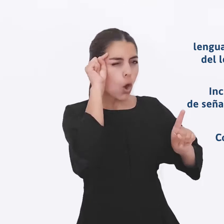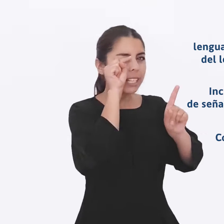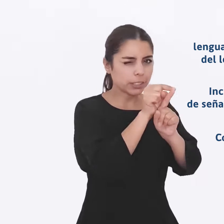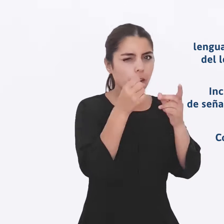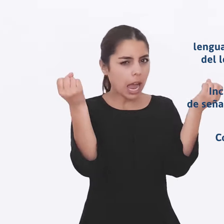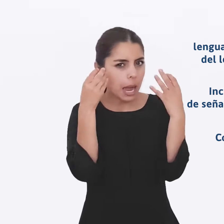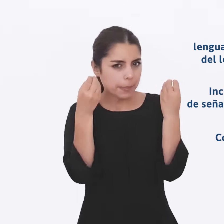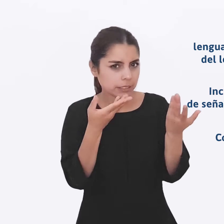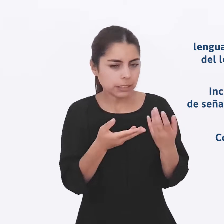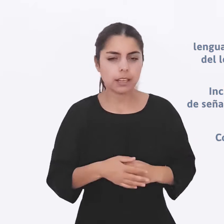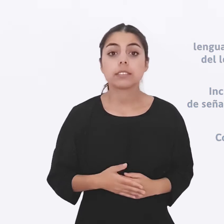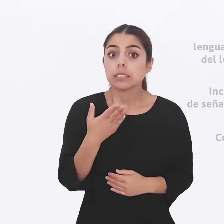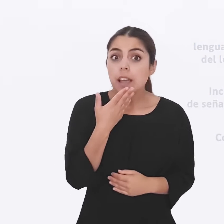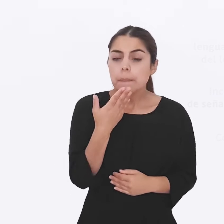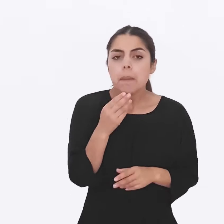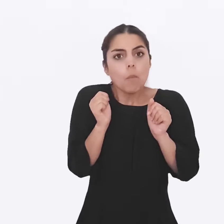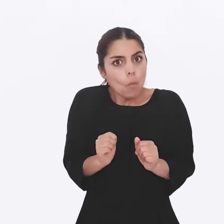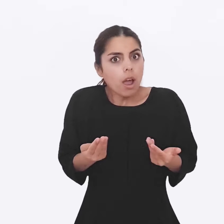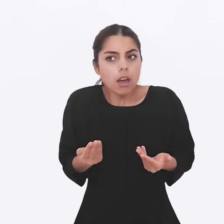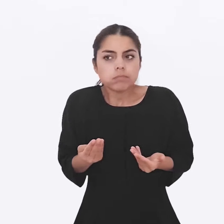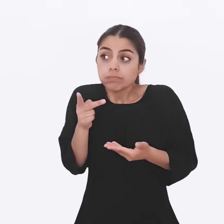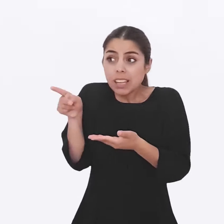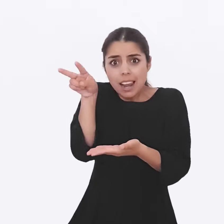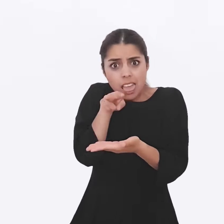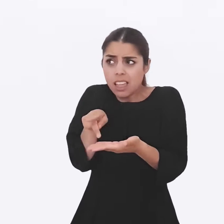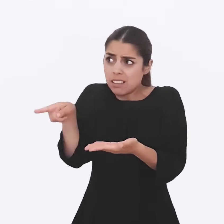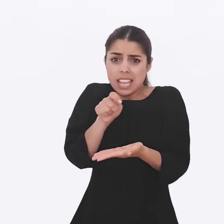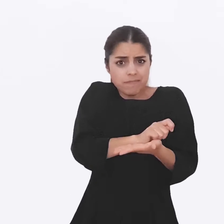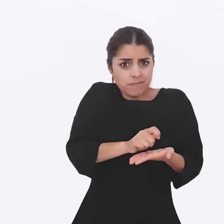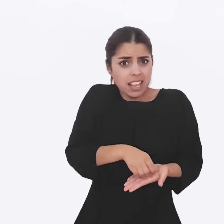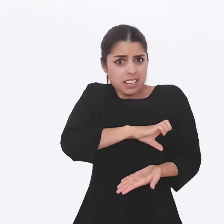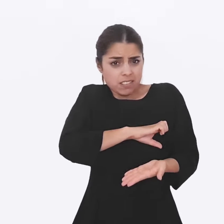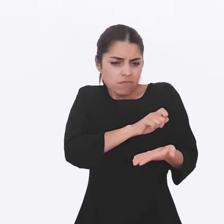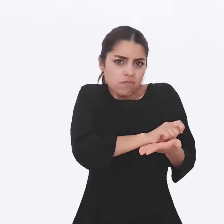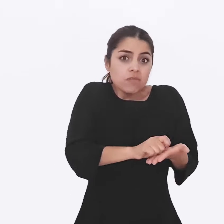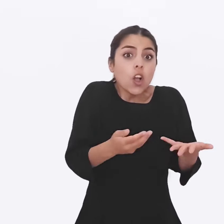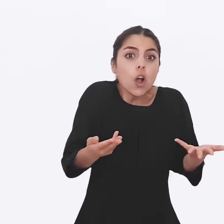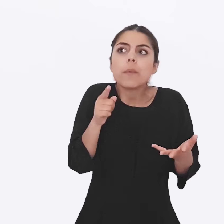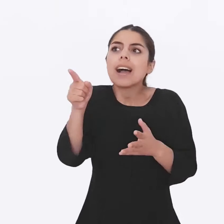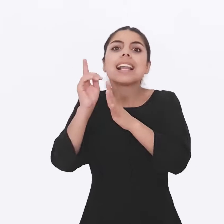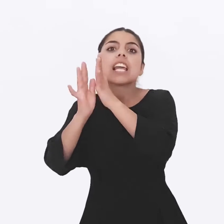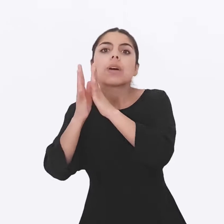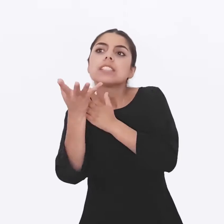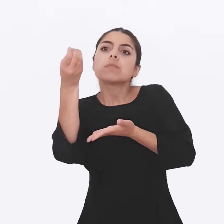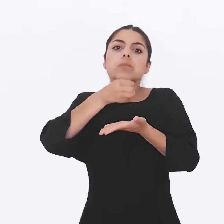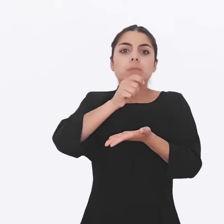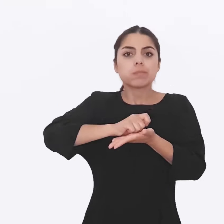de aprendizaje en esta línea. También puede ser un buen precursor de la lectura y escritura del español, la escritura de la lengua de señas